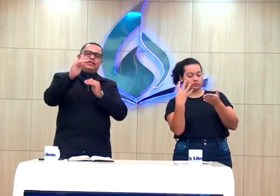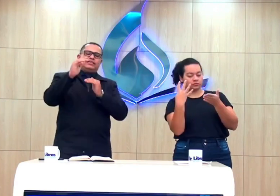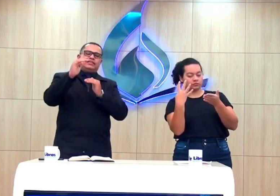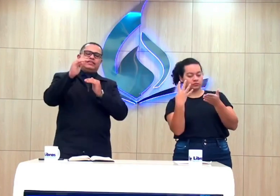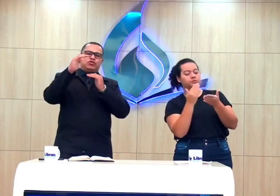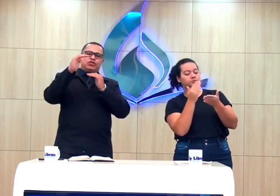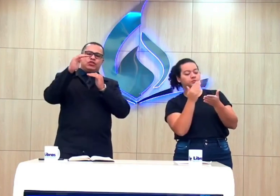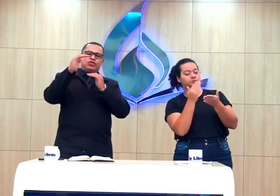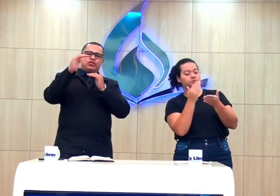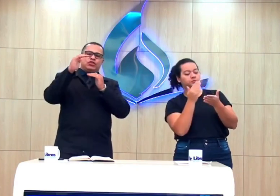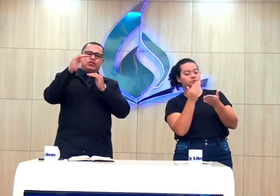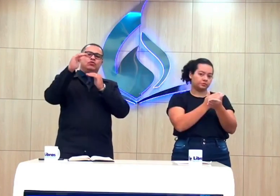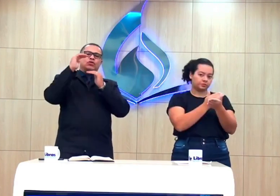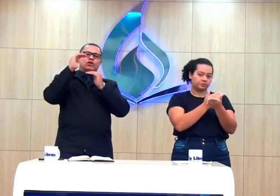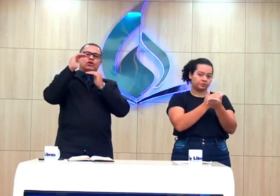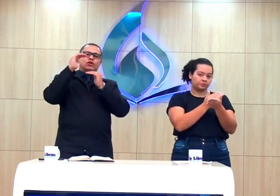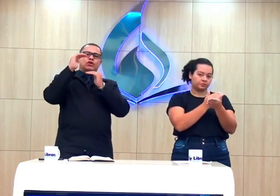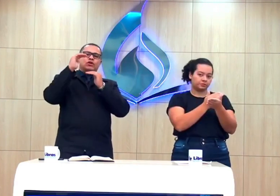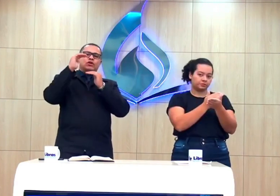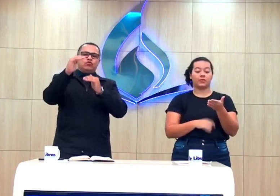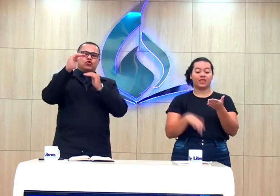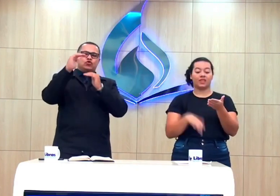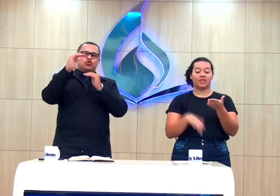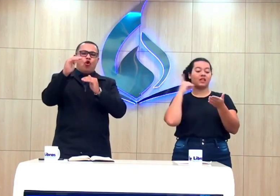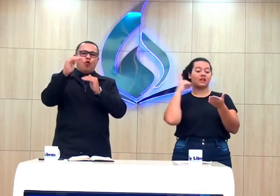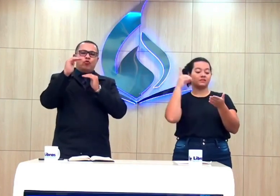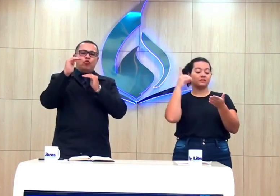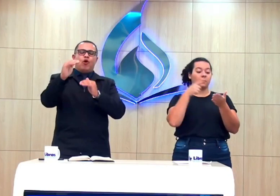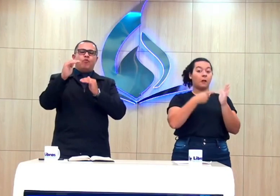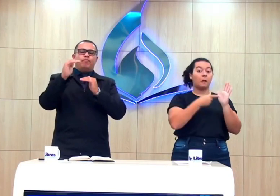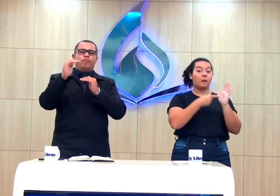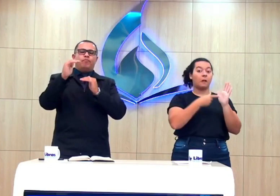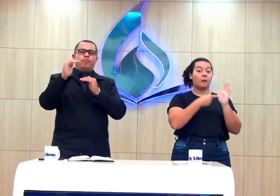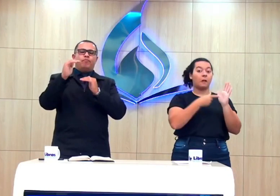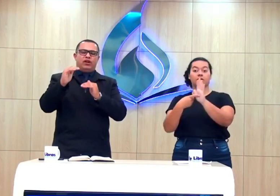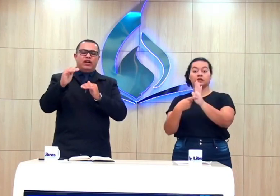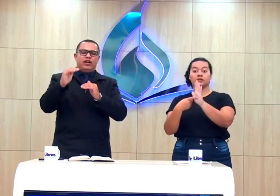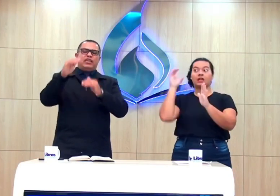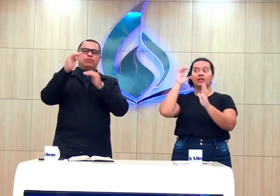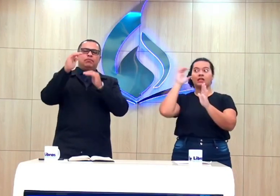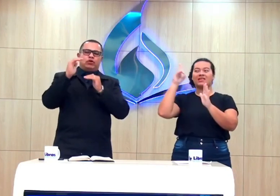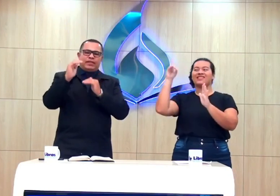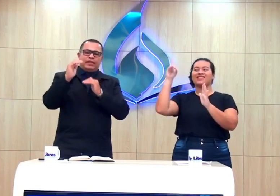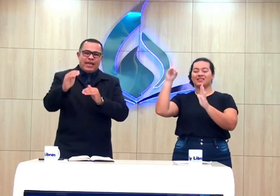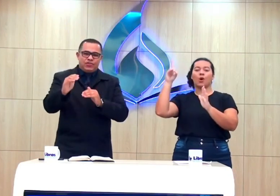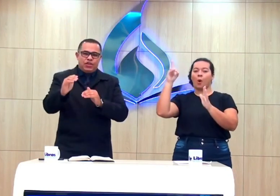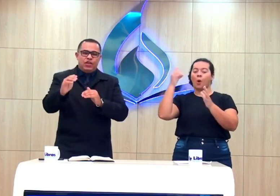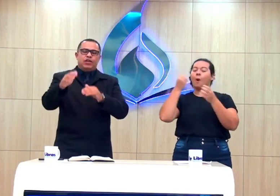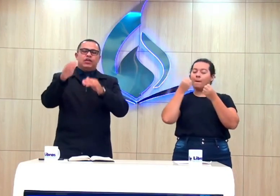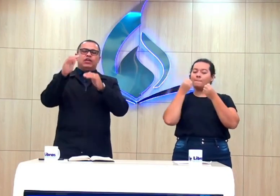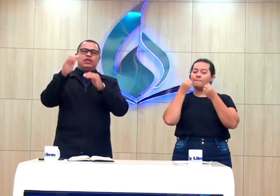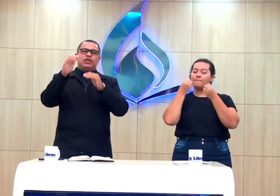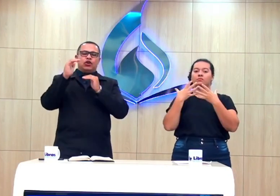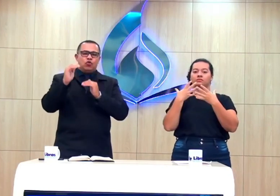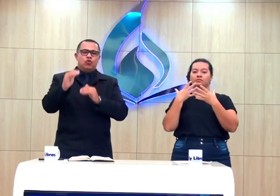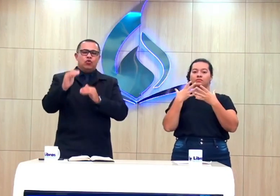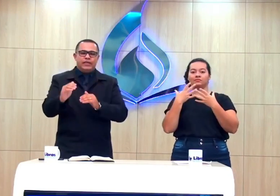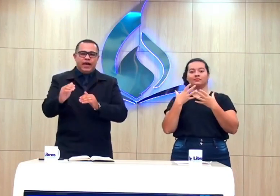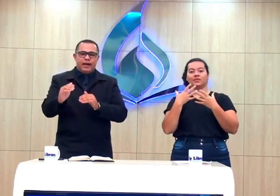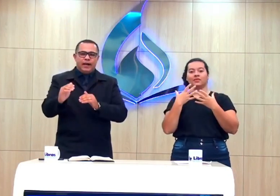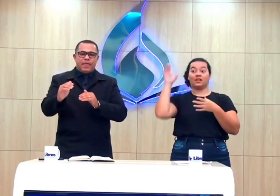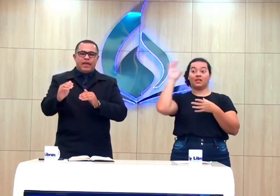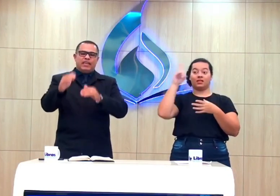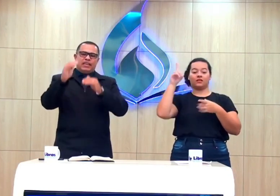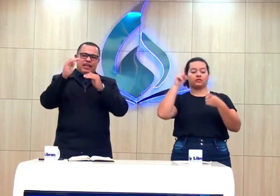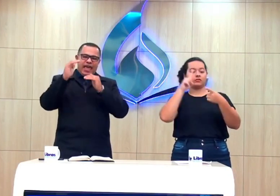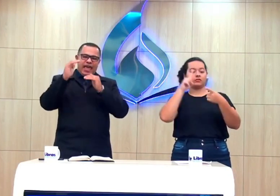Davi ali está mostrando Deus como o bom pastor que protege, que